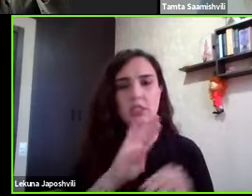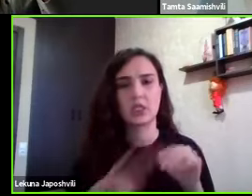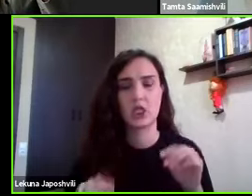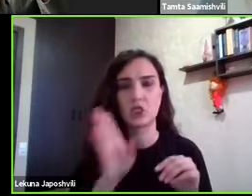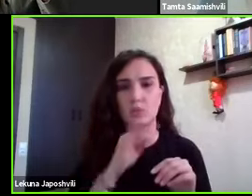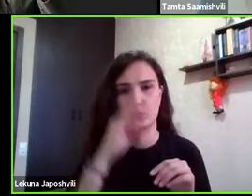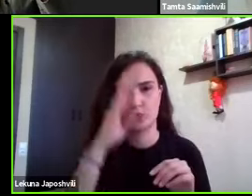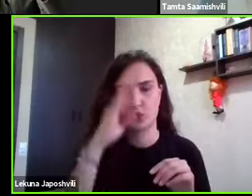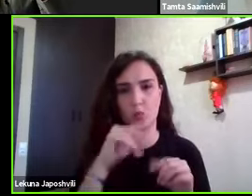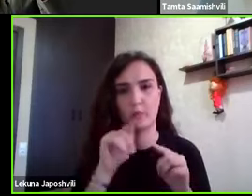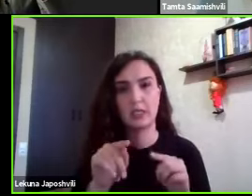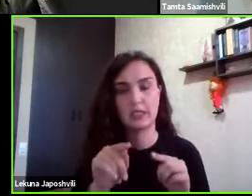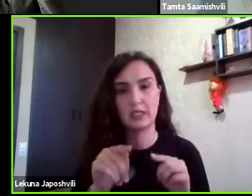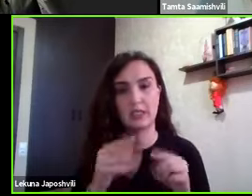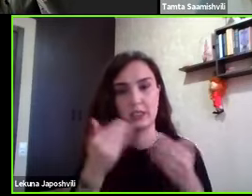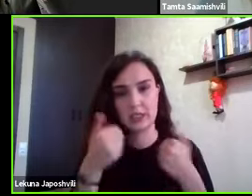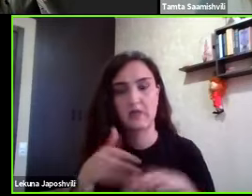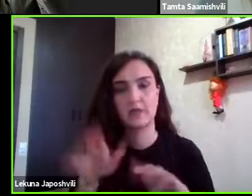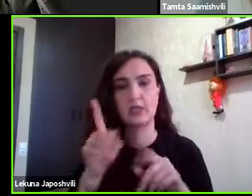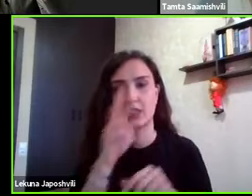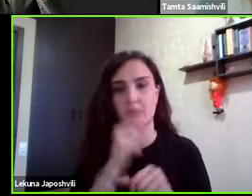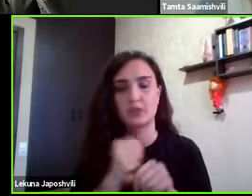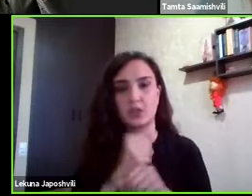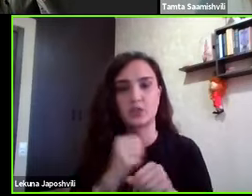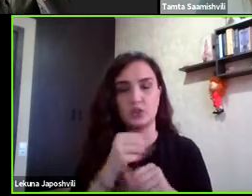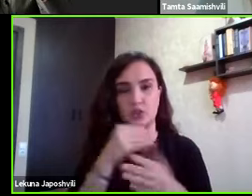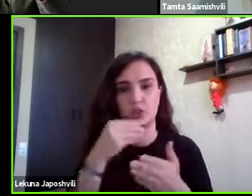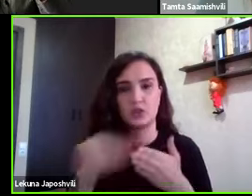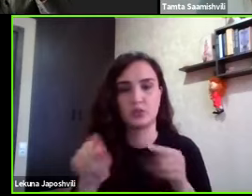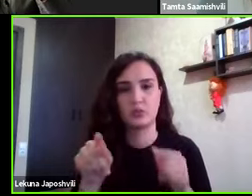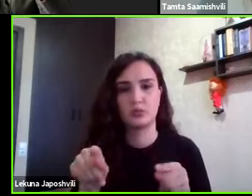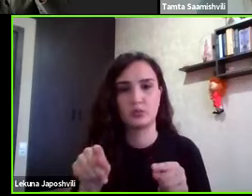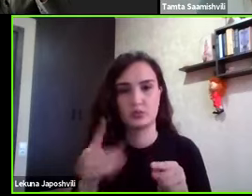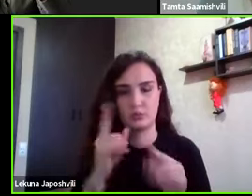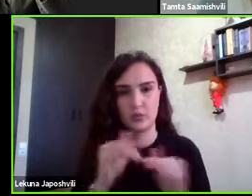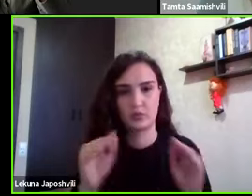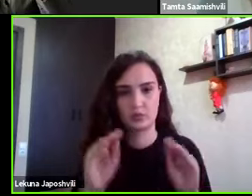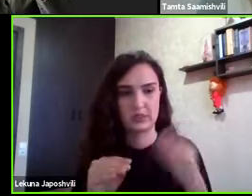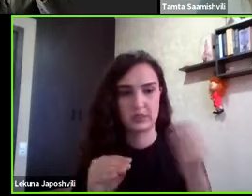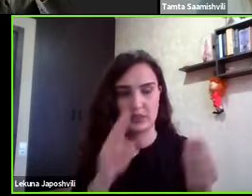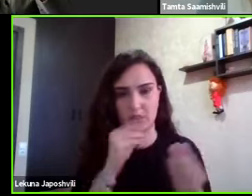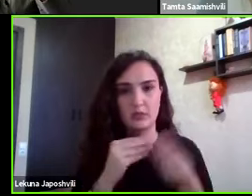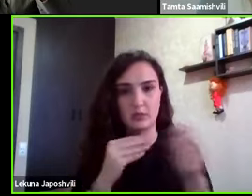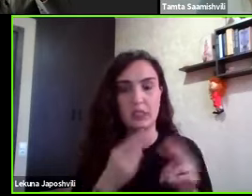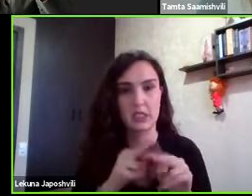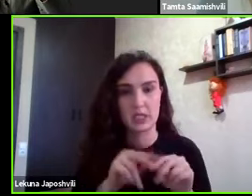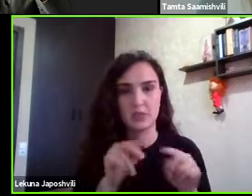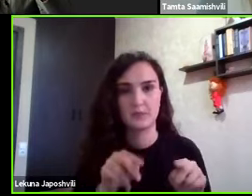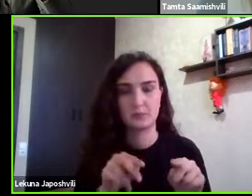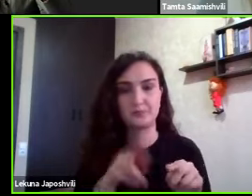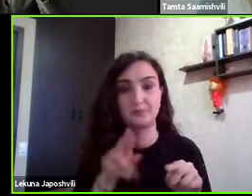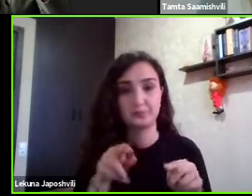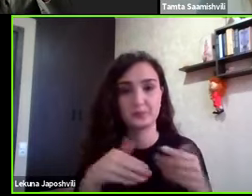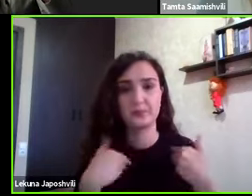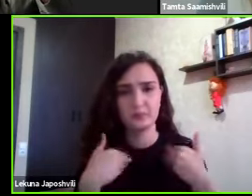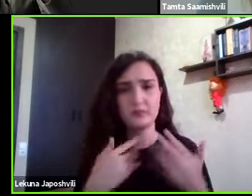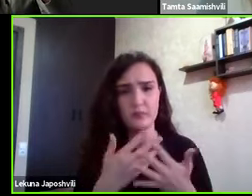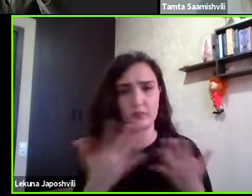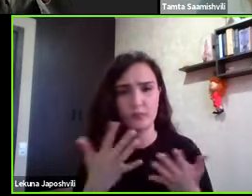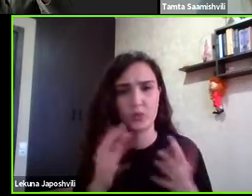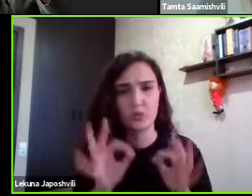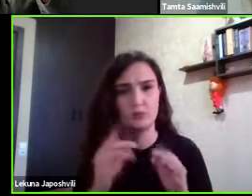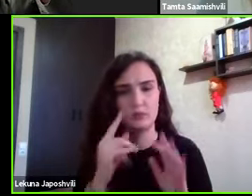მშობელი წავიდეს აფთიაქში იძინოს ვიტამინები და მისცეს ბავშვს და ეს ვრცელდება დ-ვიტამინზეც, ანუ თუ სწორად